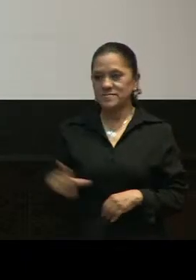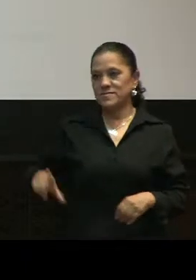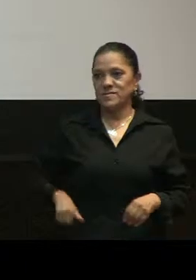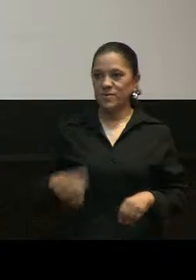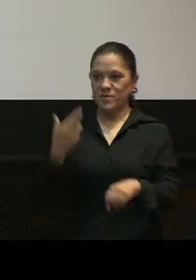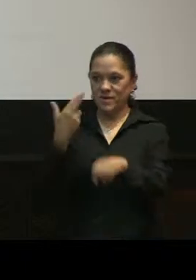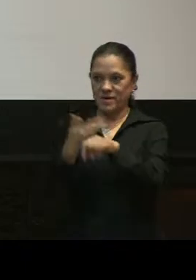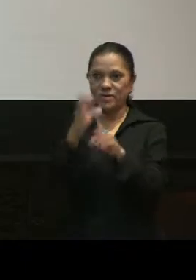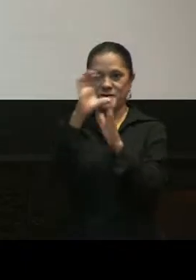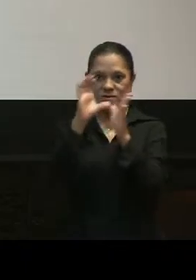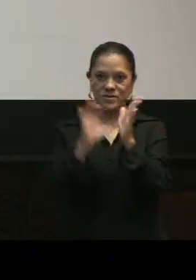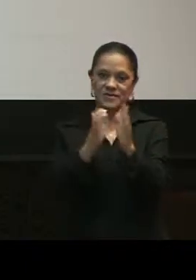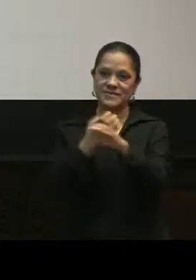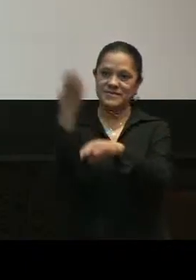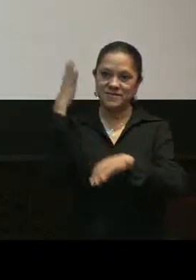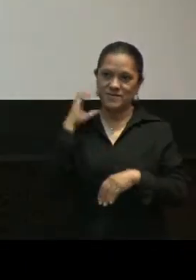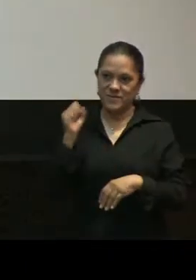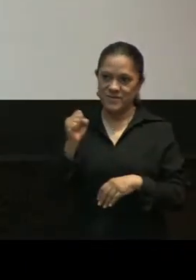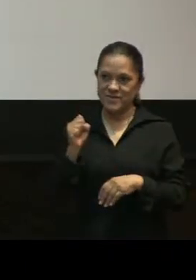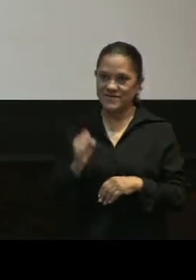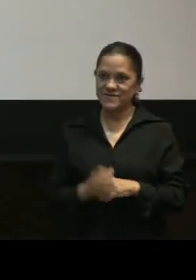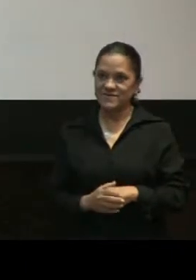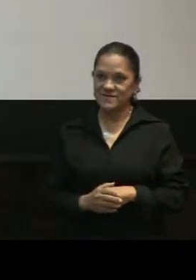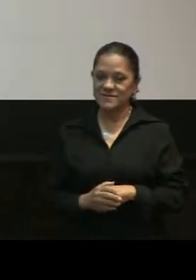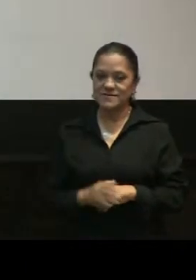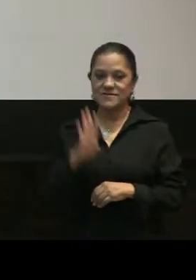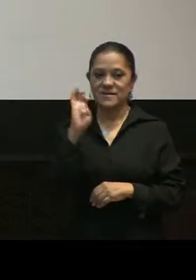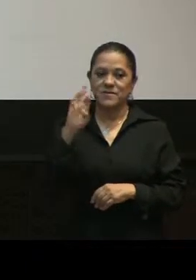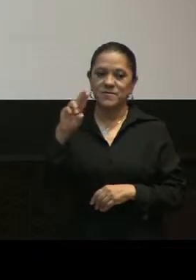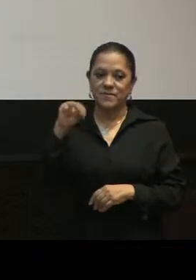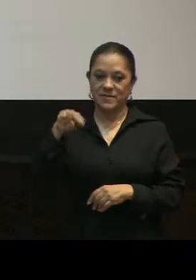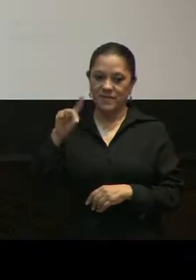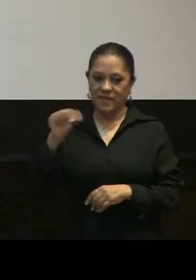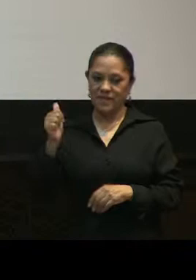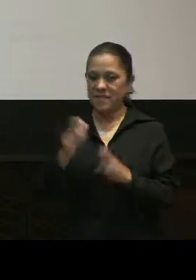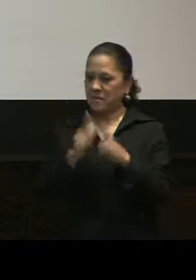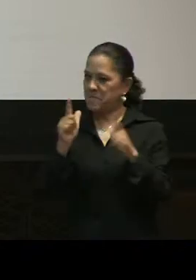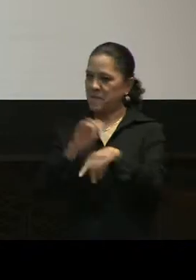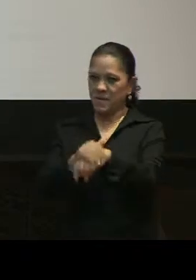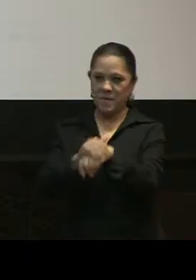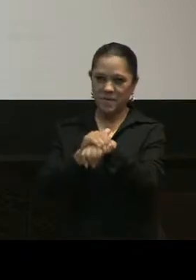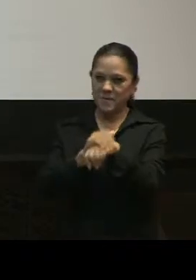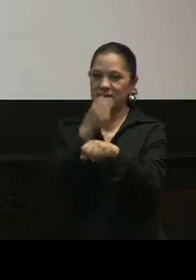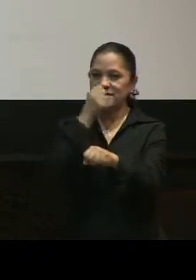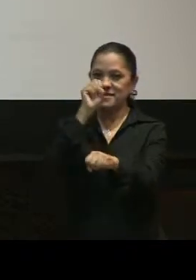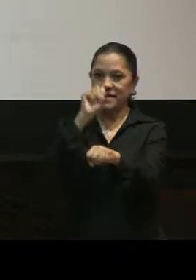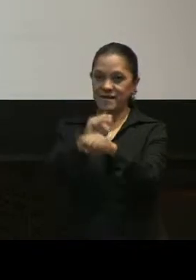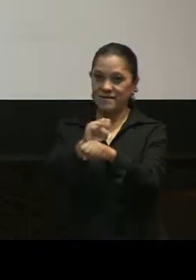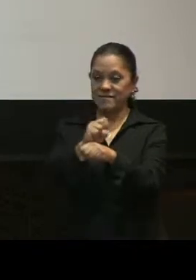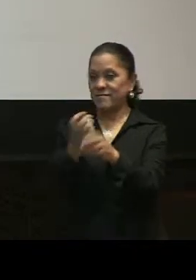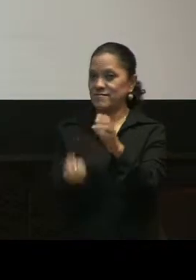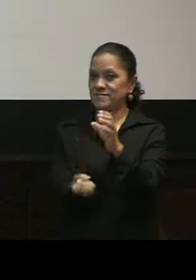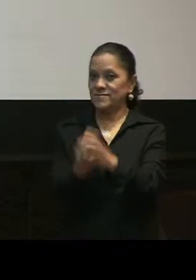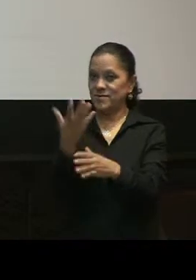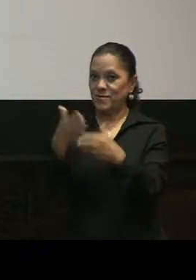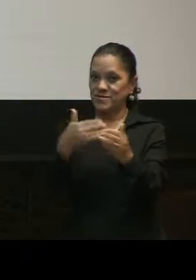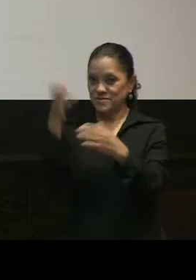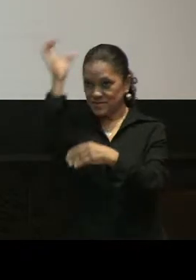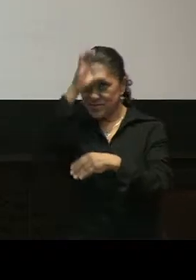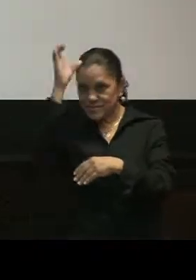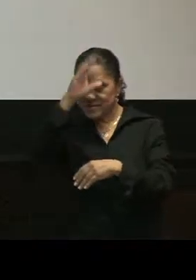gobernador constitucional del Estado de Morelos. Gracias. Brenda Valderrama, gran amiga, secretaria de Innovación, Ciencia y